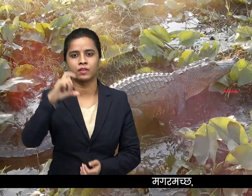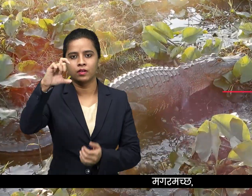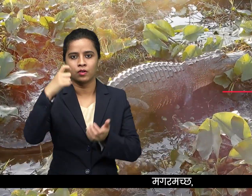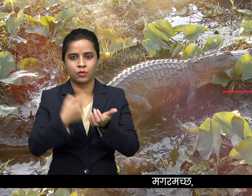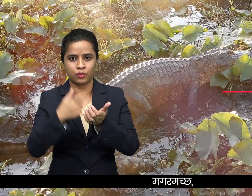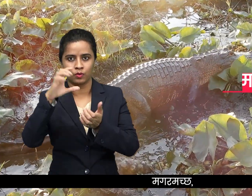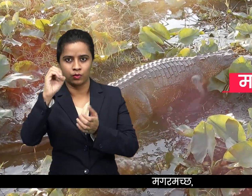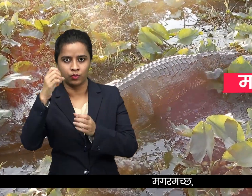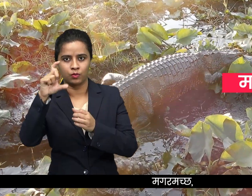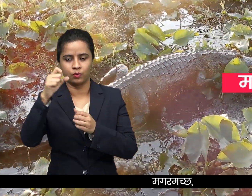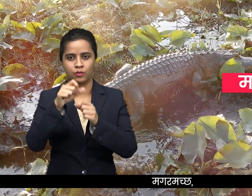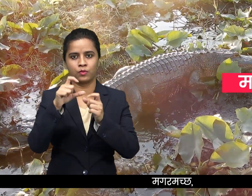मगरमच्छ,